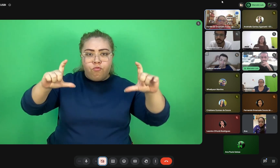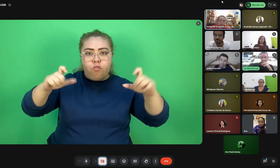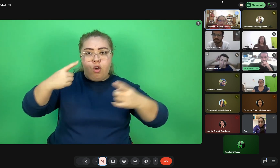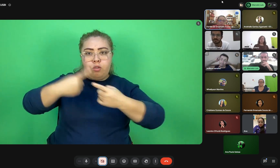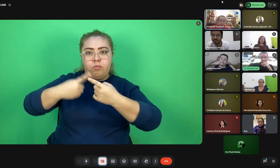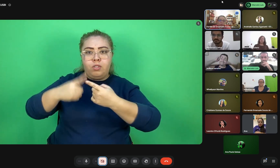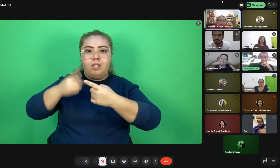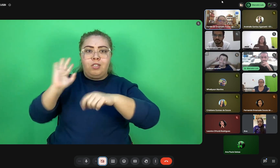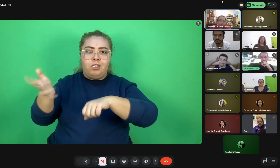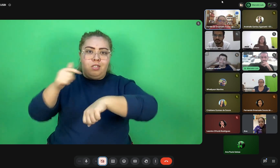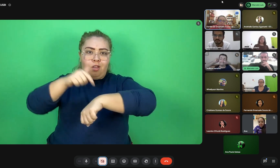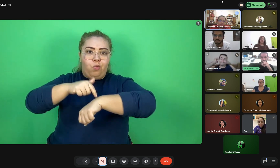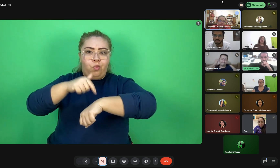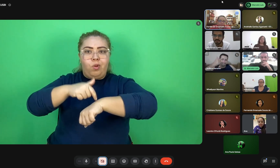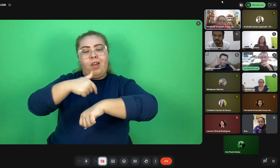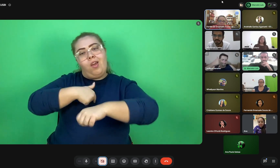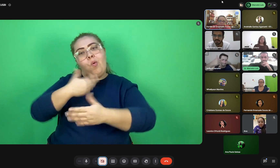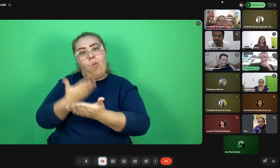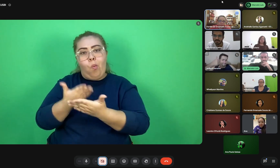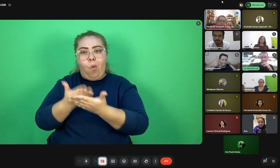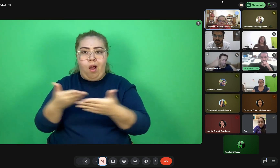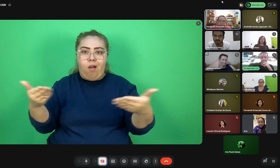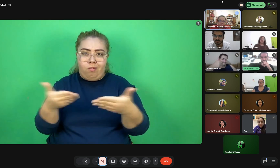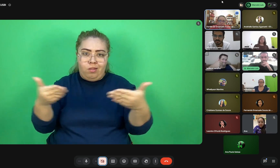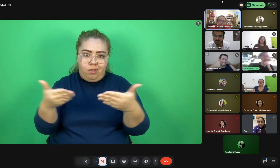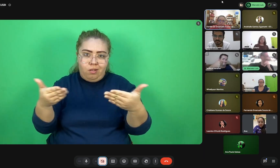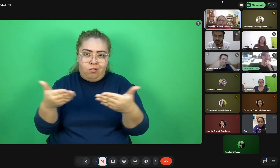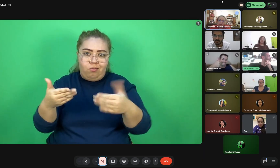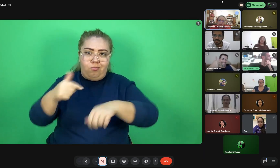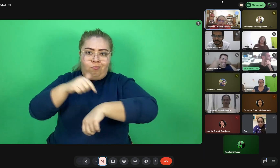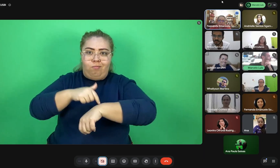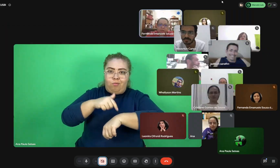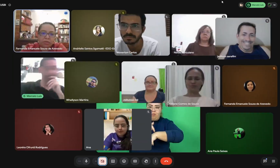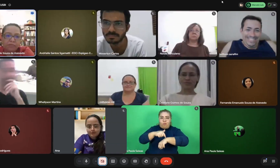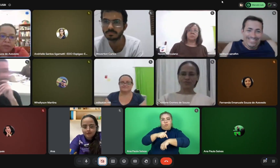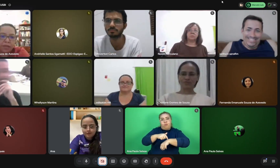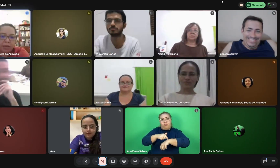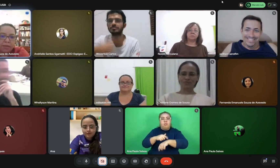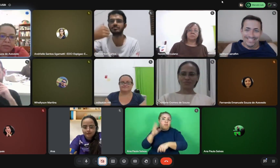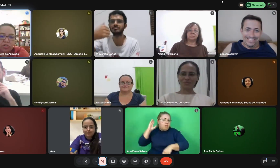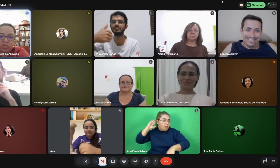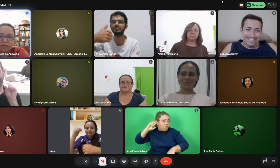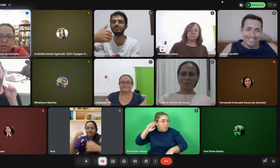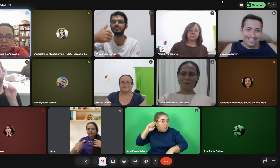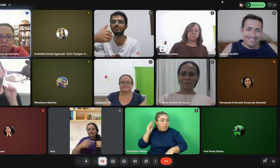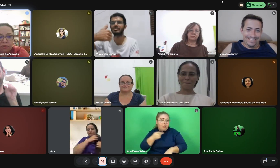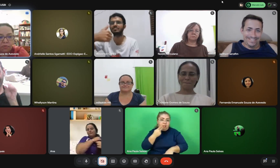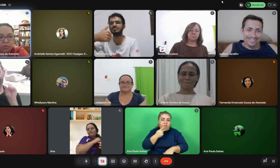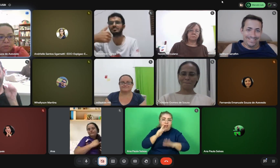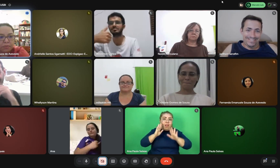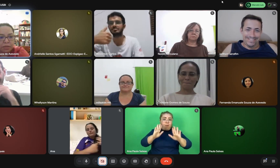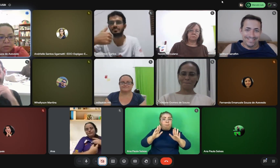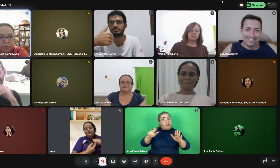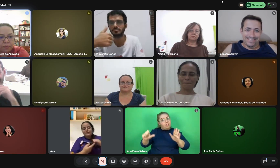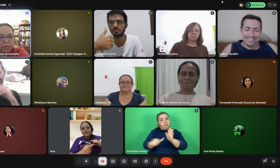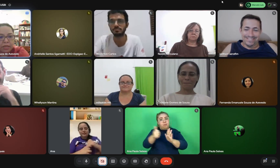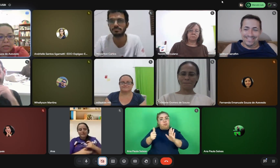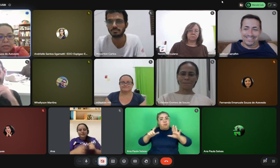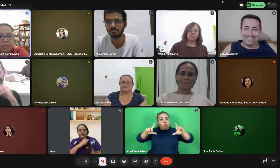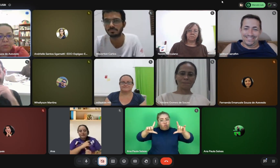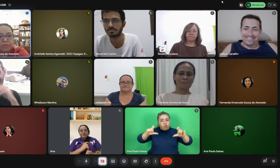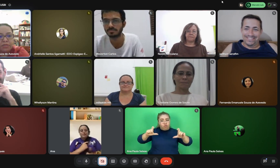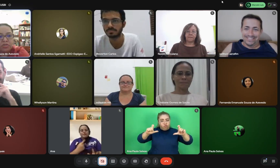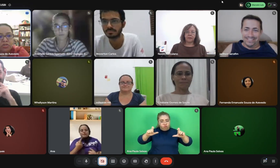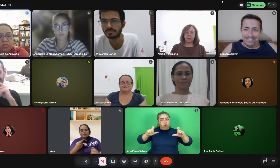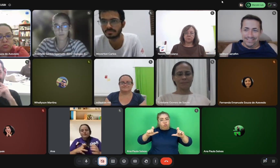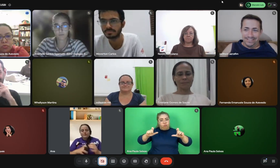dando o horário, eu tenho aula agora, que eu troquei, e aí o Marcelo quer falar, mas a gente vai tirar uma foto primeiro, e